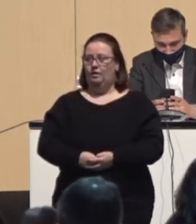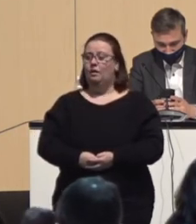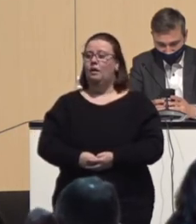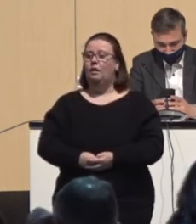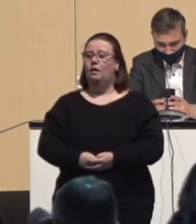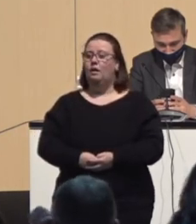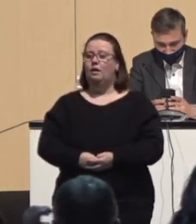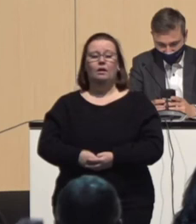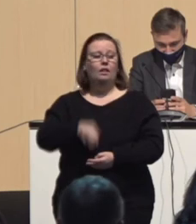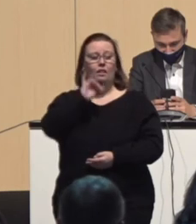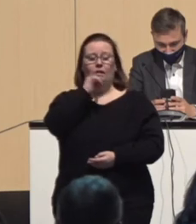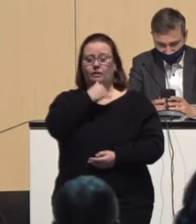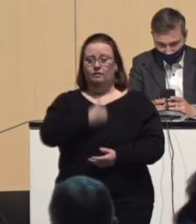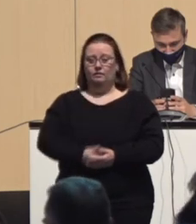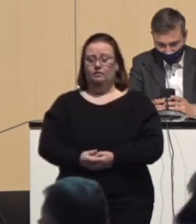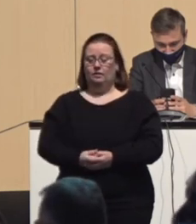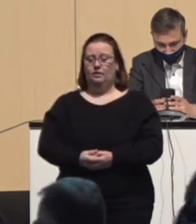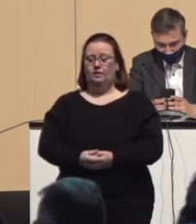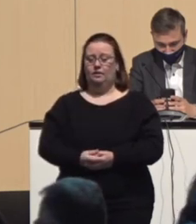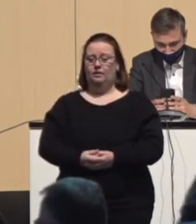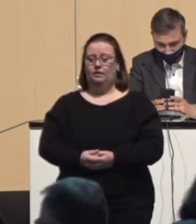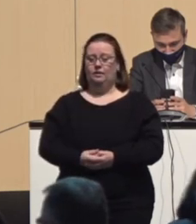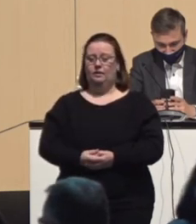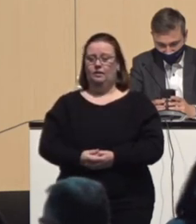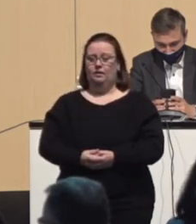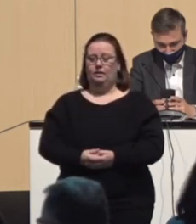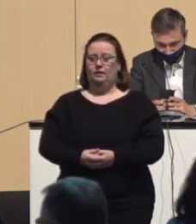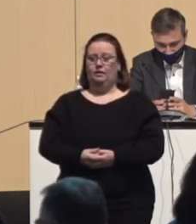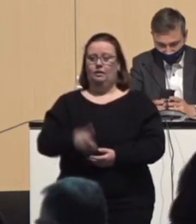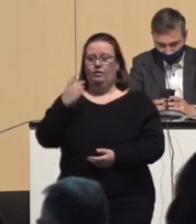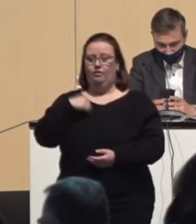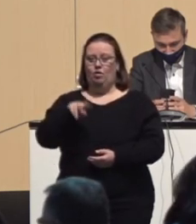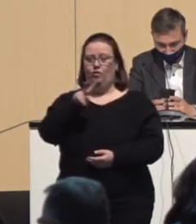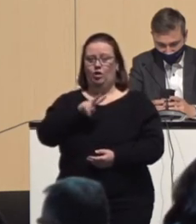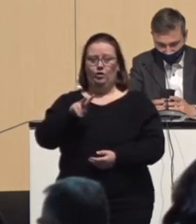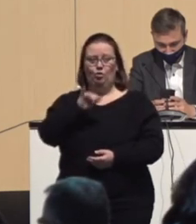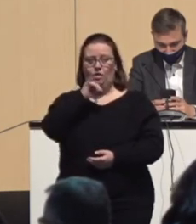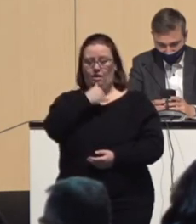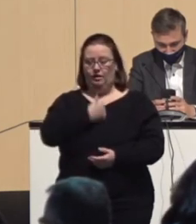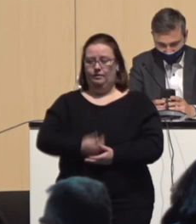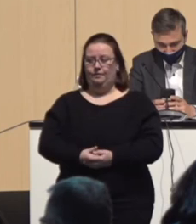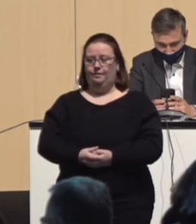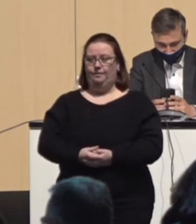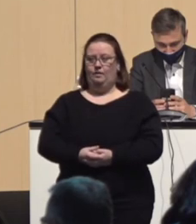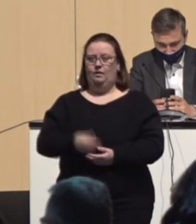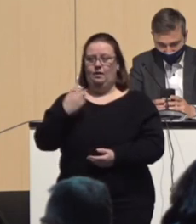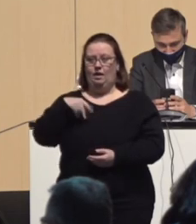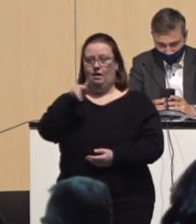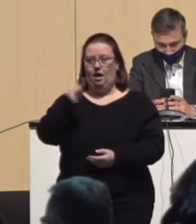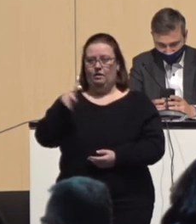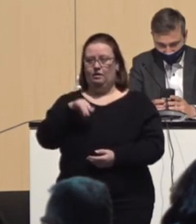bitte? Nein. Frau Holowenko, Herr